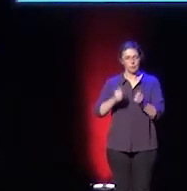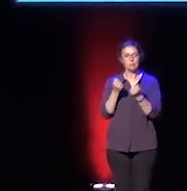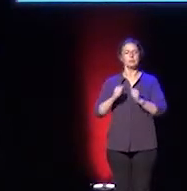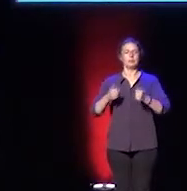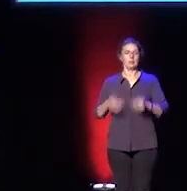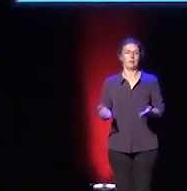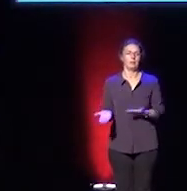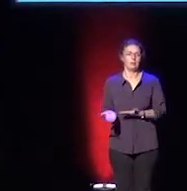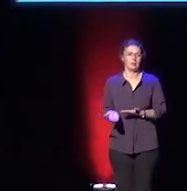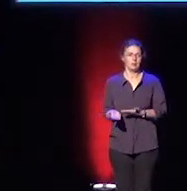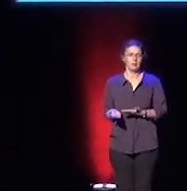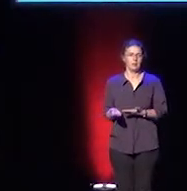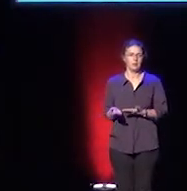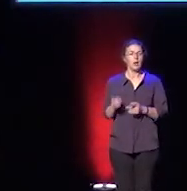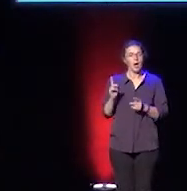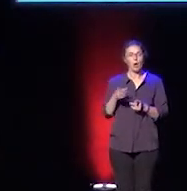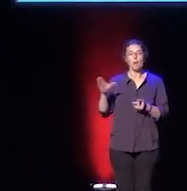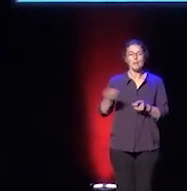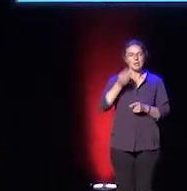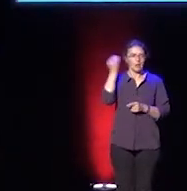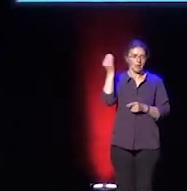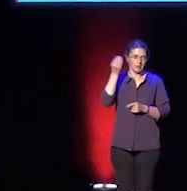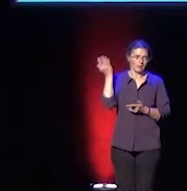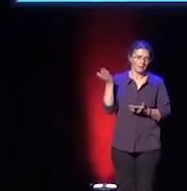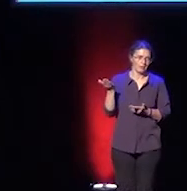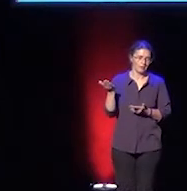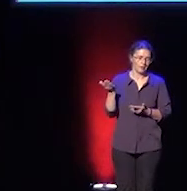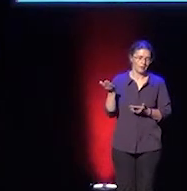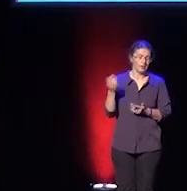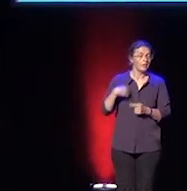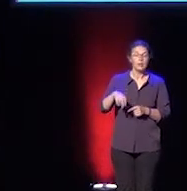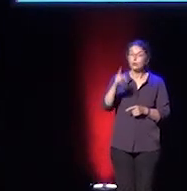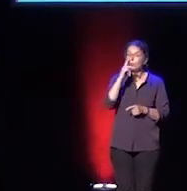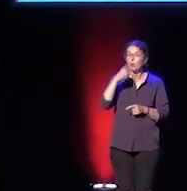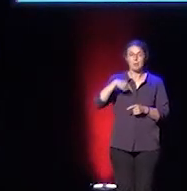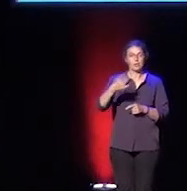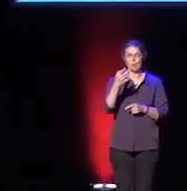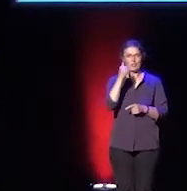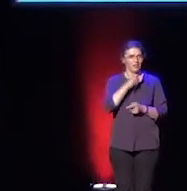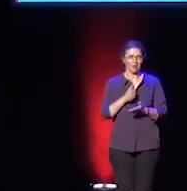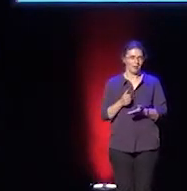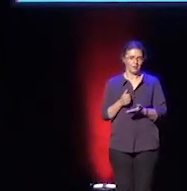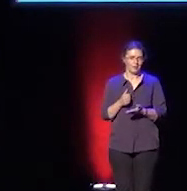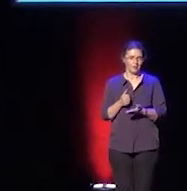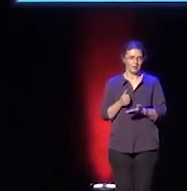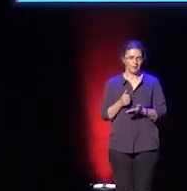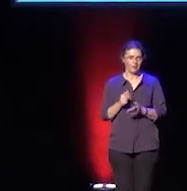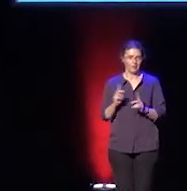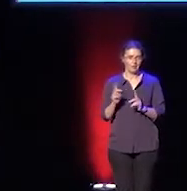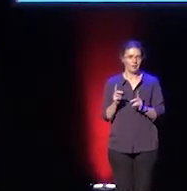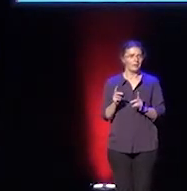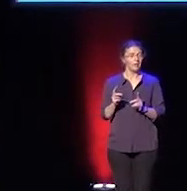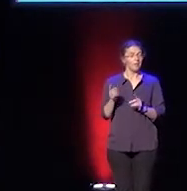stellen und mitzulernen. Und zwar nicht nur bis zum 50. Lebensjahr. Und es war